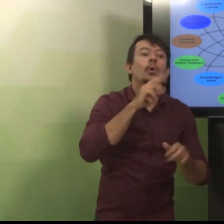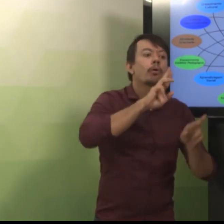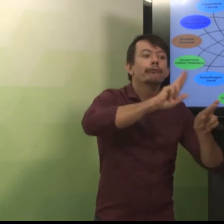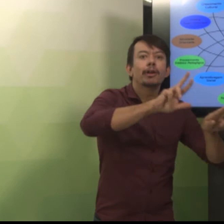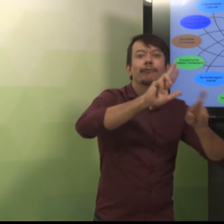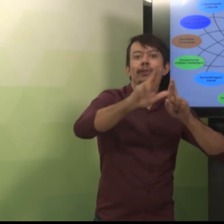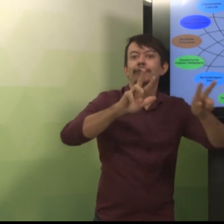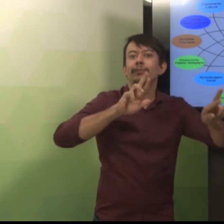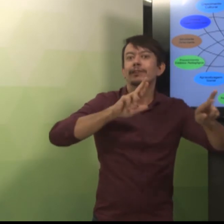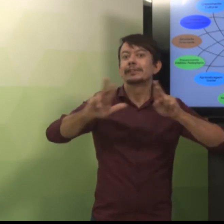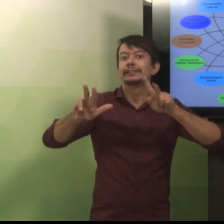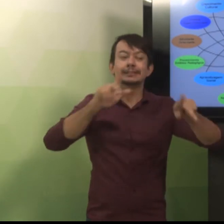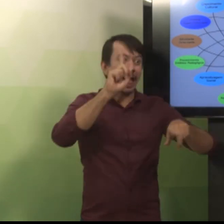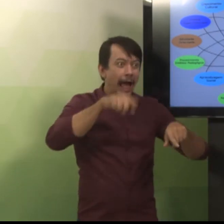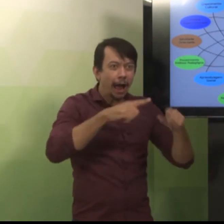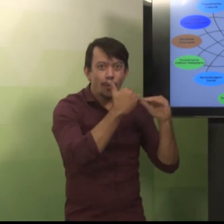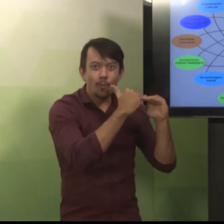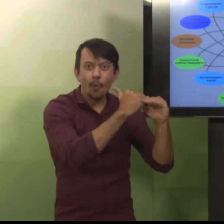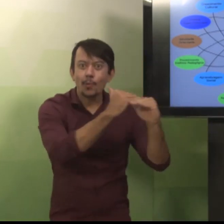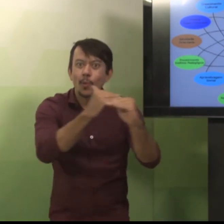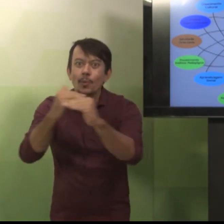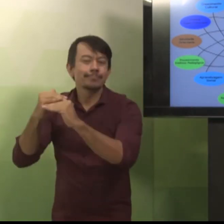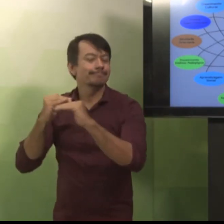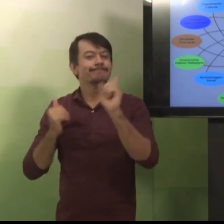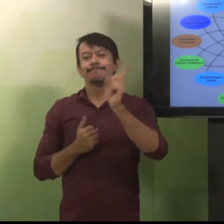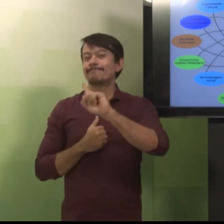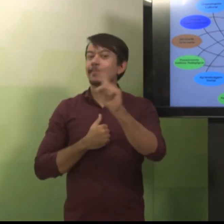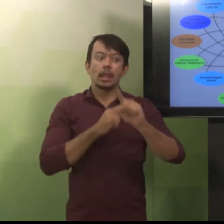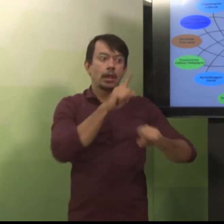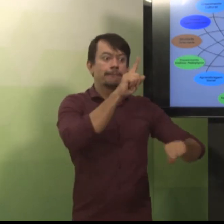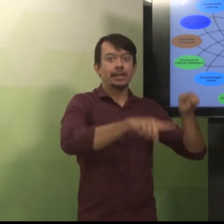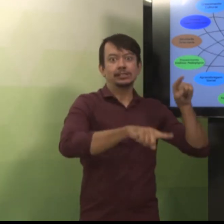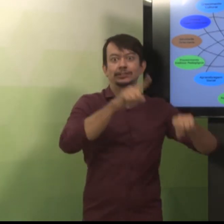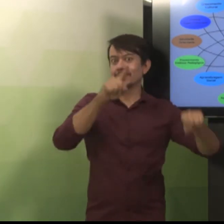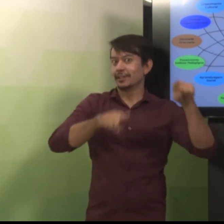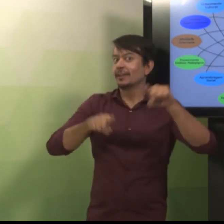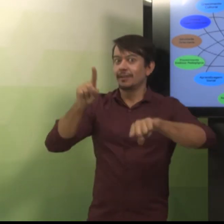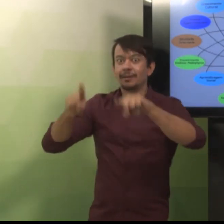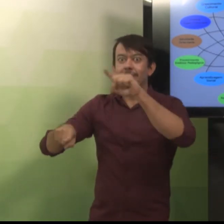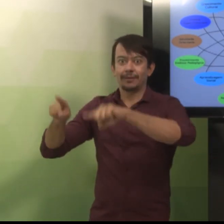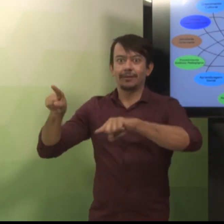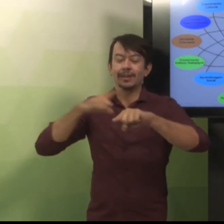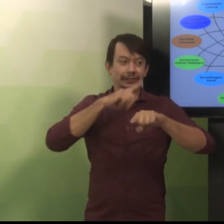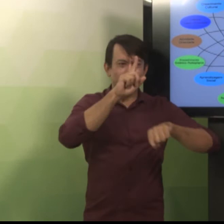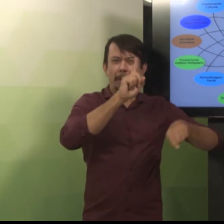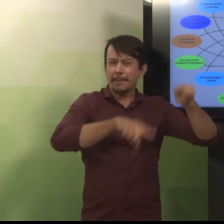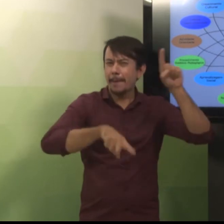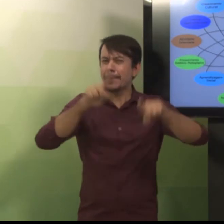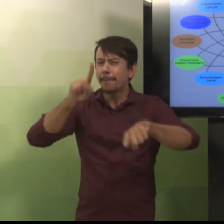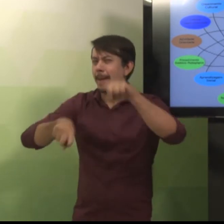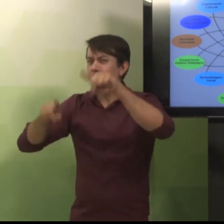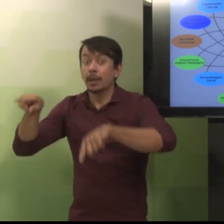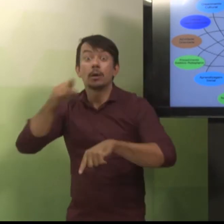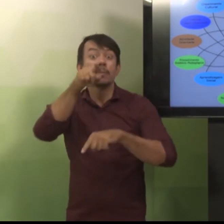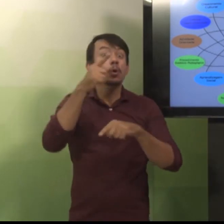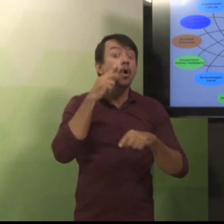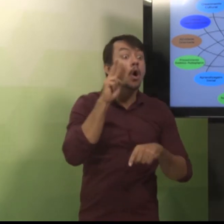os surdos, eles são diferentes. Há um padrão? Não. Há uma diversidade. Eles são